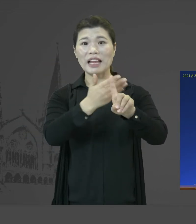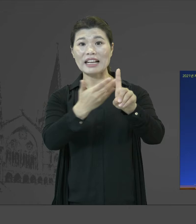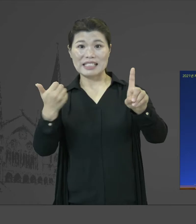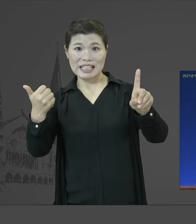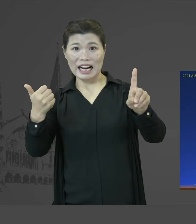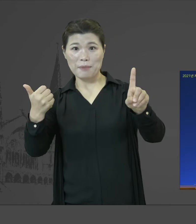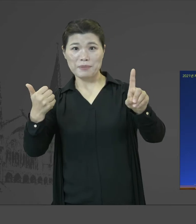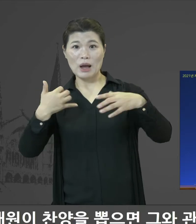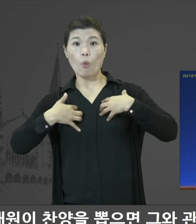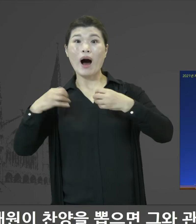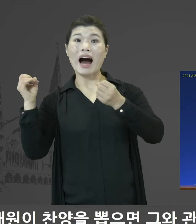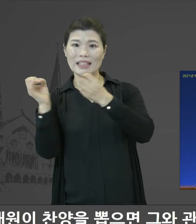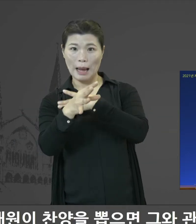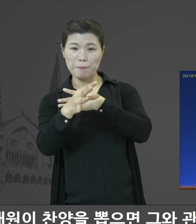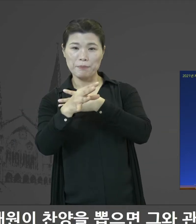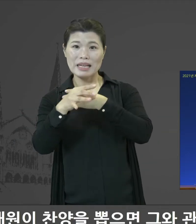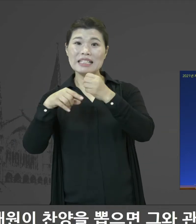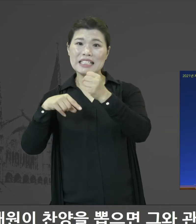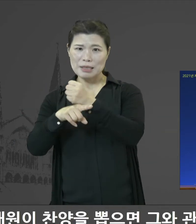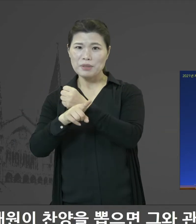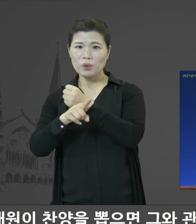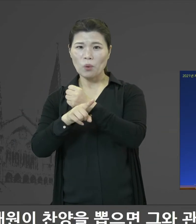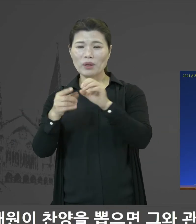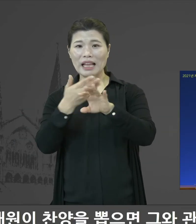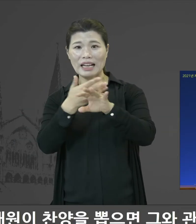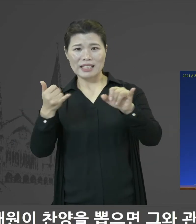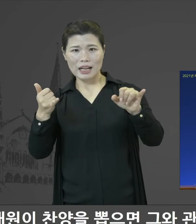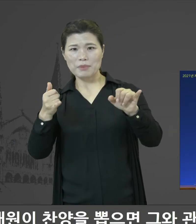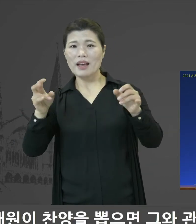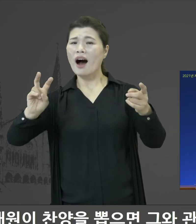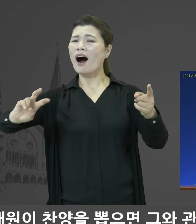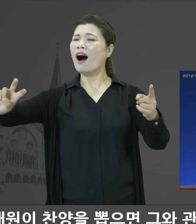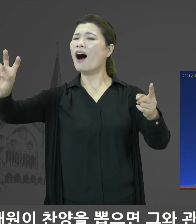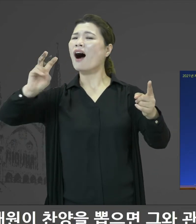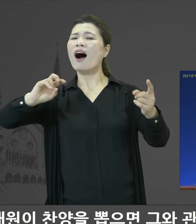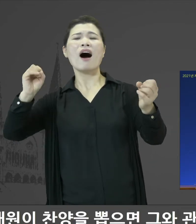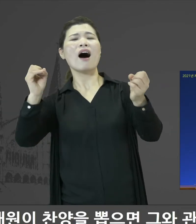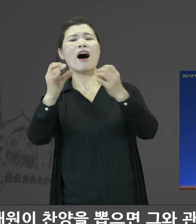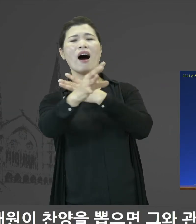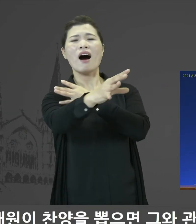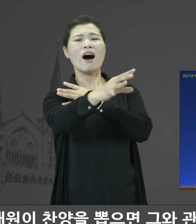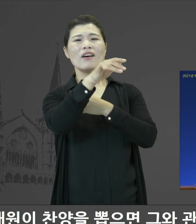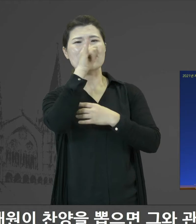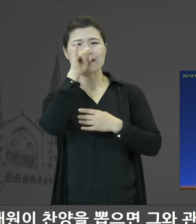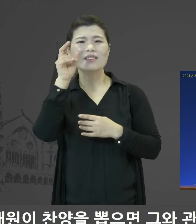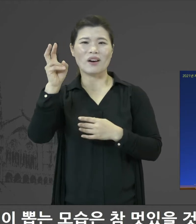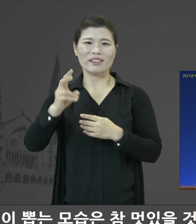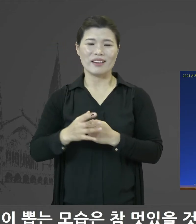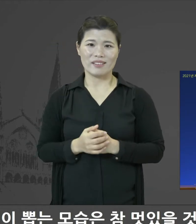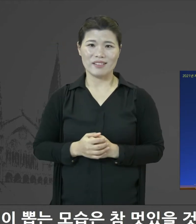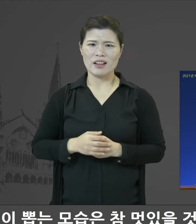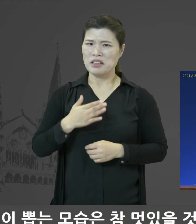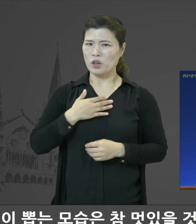다른 대원이 쫙 뽑고, 그럼 멋있을 것 같아요. 저는 그런데 여러분 아니신 것 같습니다.